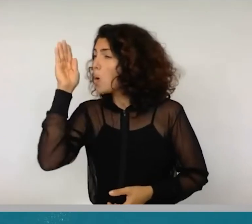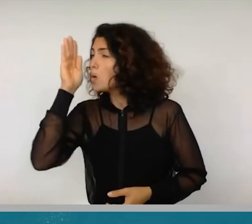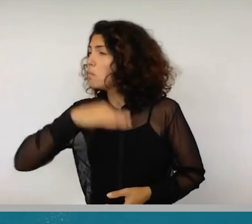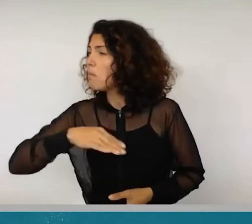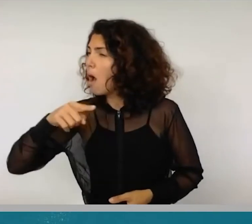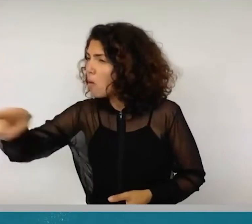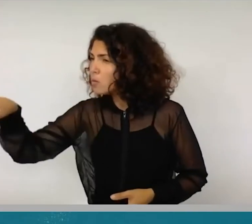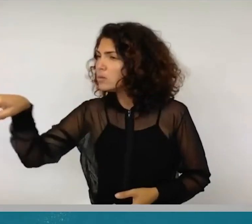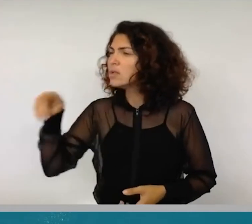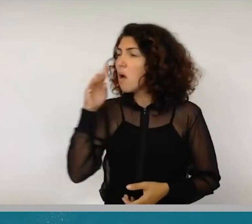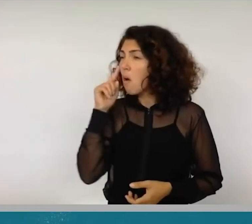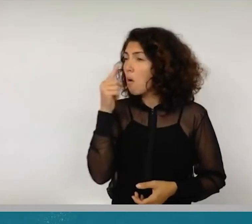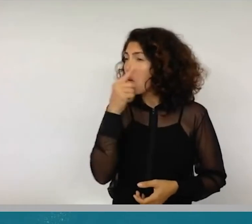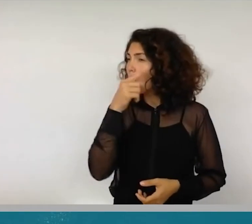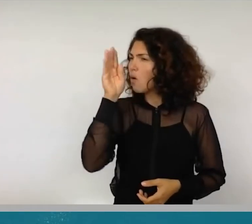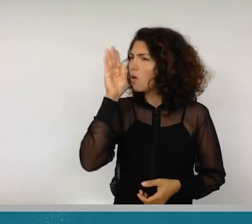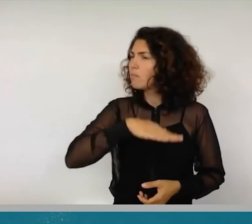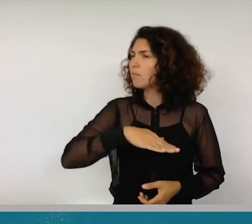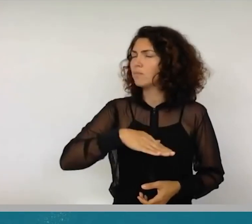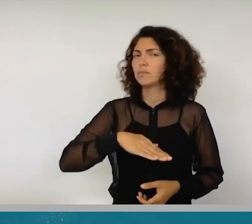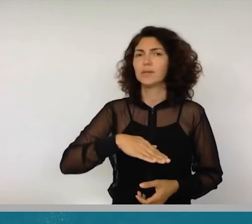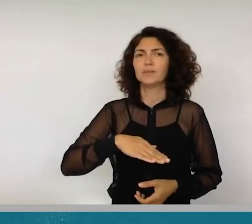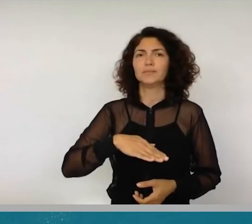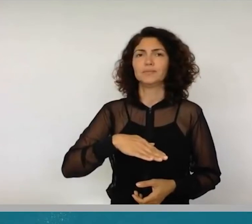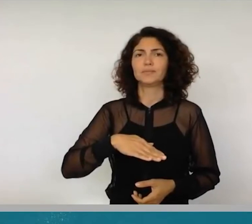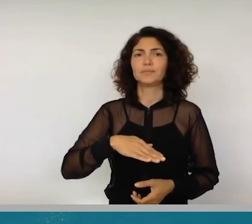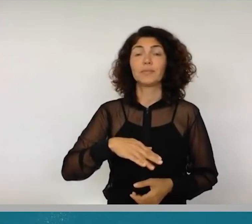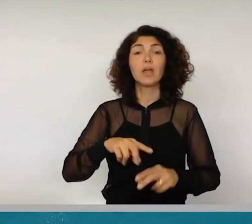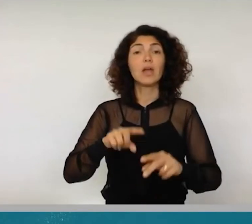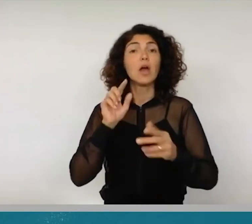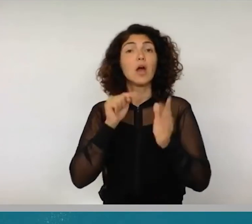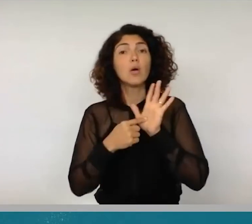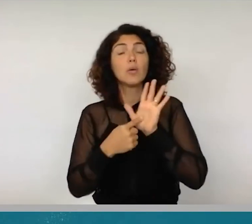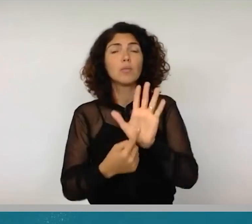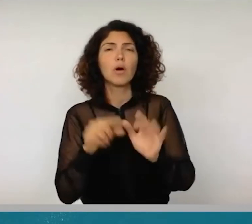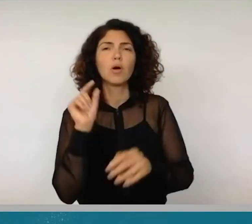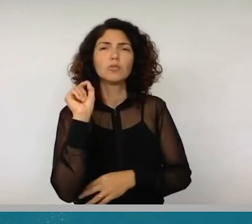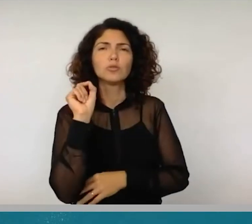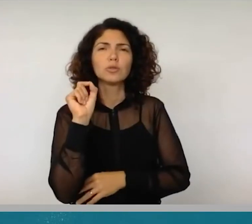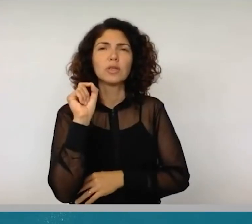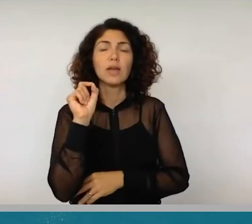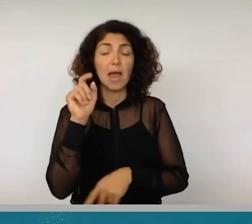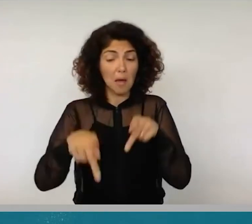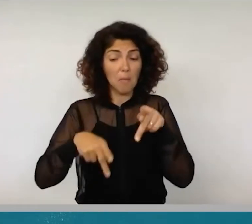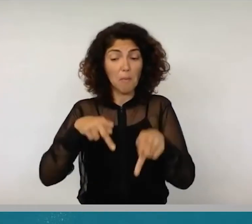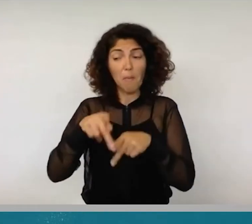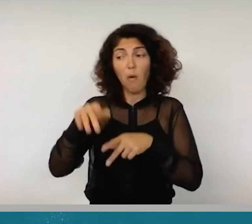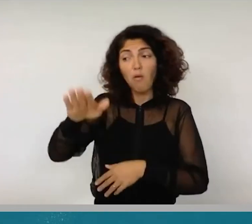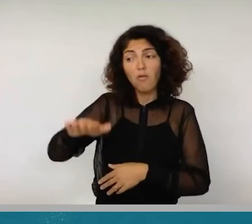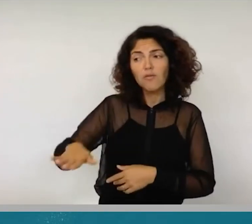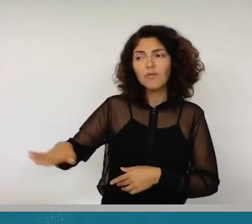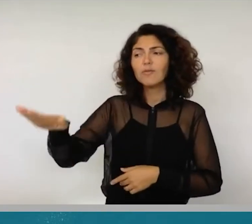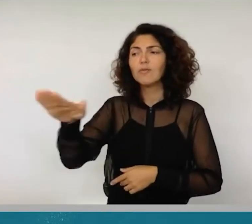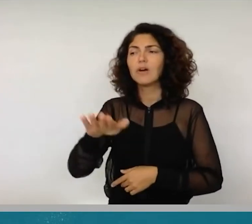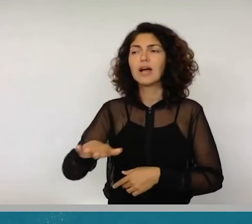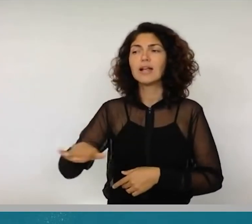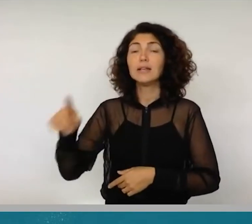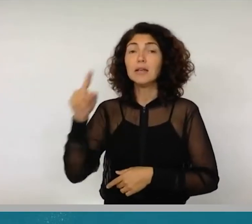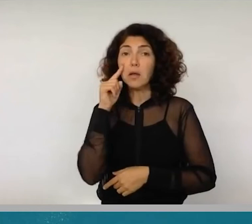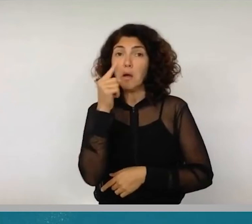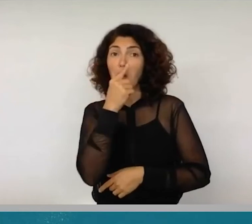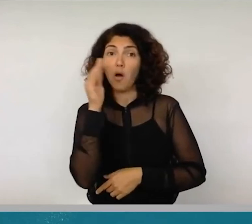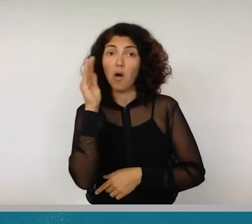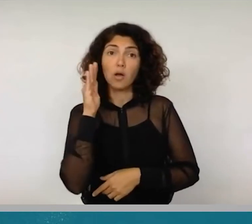que nessa civilização você consegue entender. Quer dizer, os olhos maus aqui é os